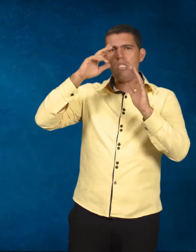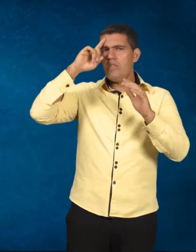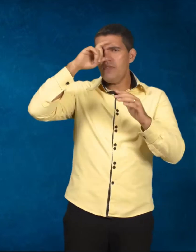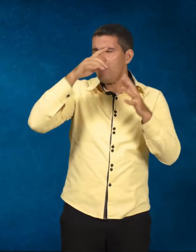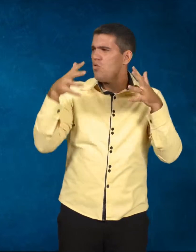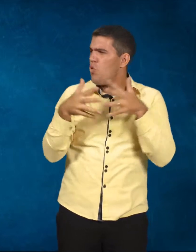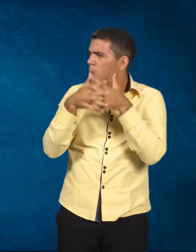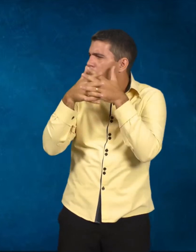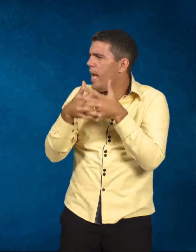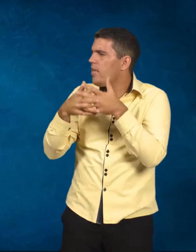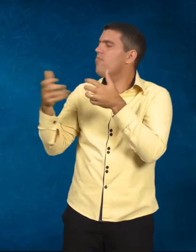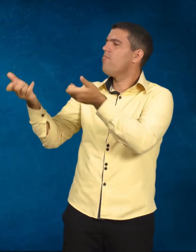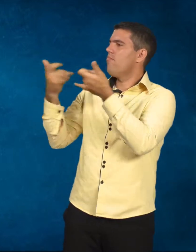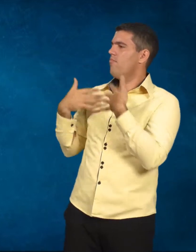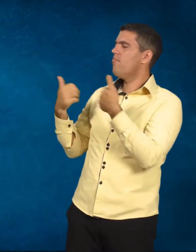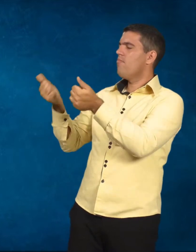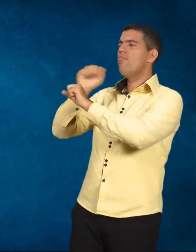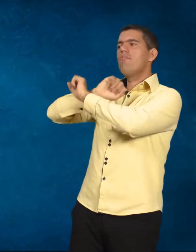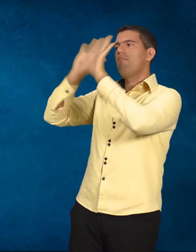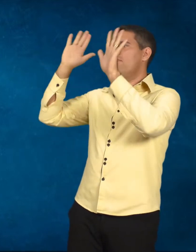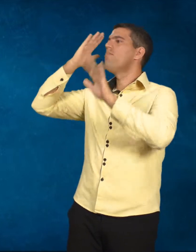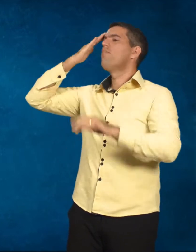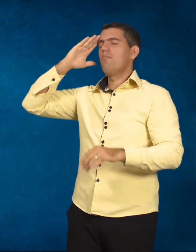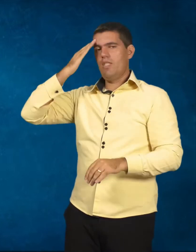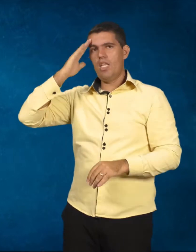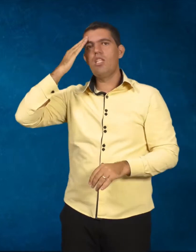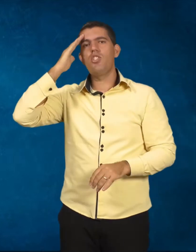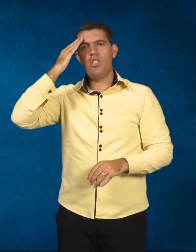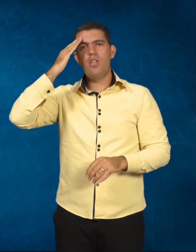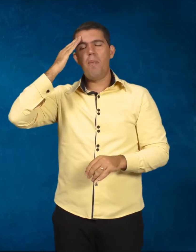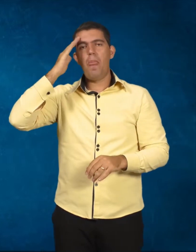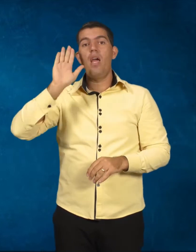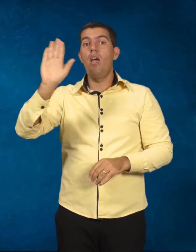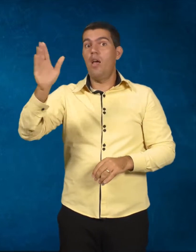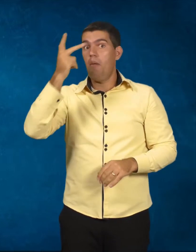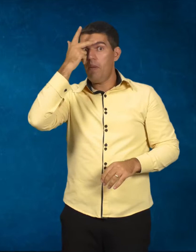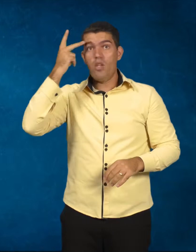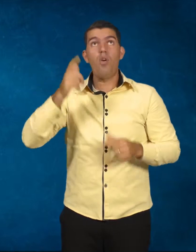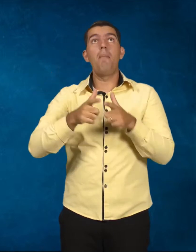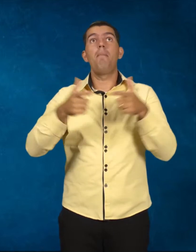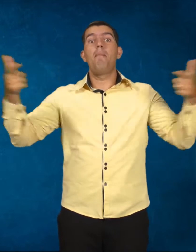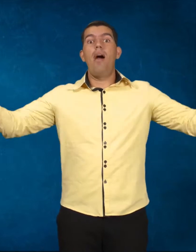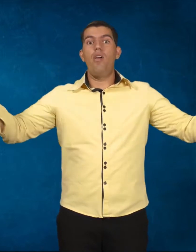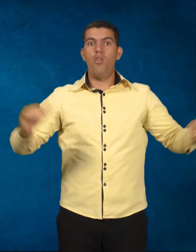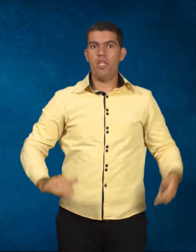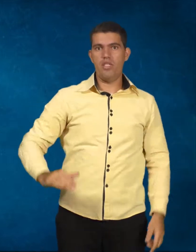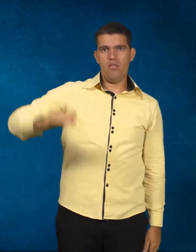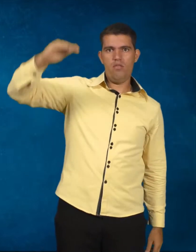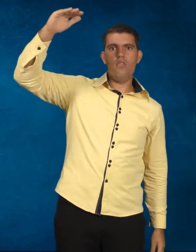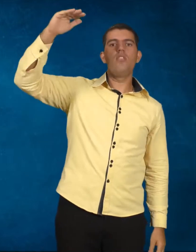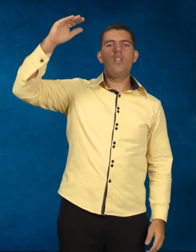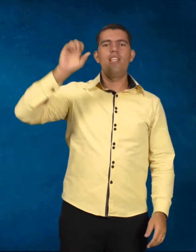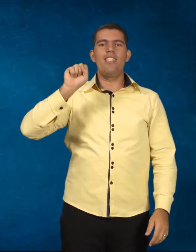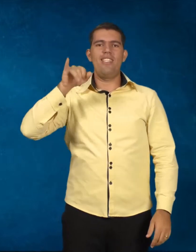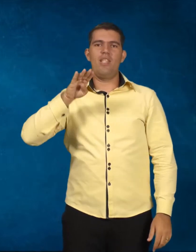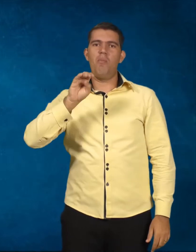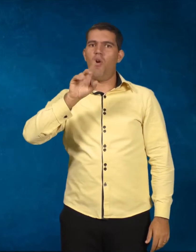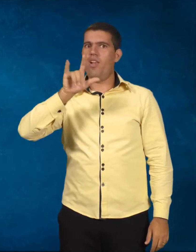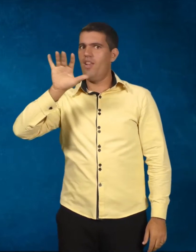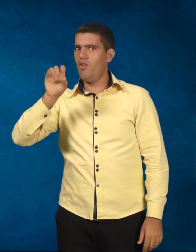com clareza. Segundo Bruner, a maioria das pessoas chega ao estágio simbólico. Mesmo assim, ele afirma que